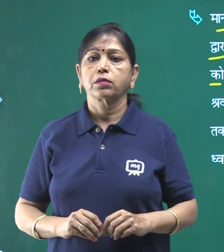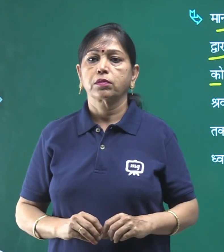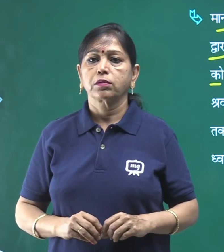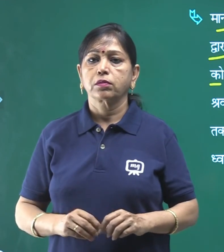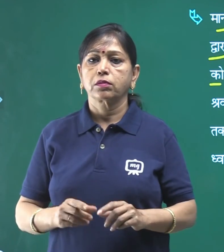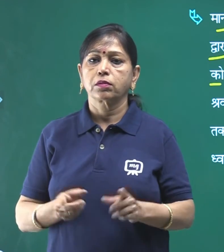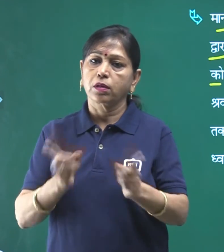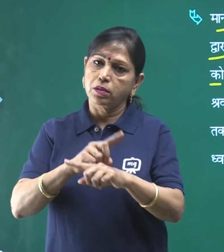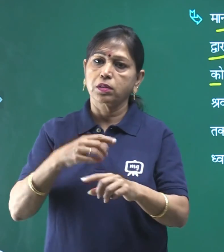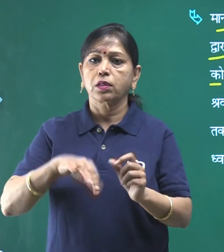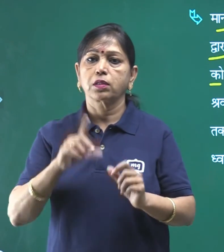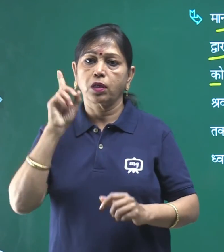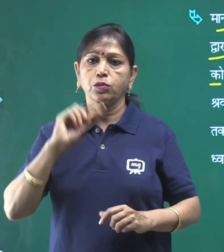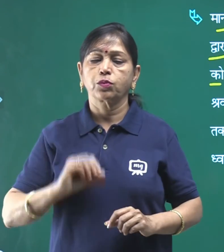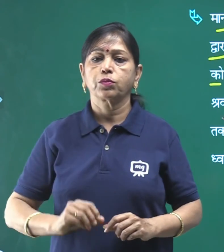बदलता है, जो